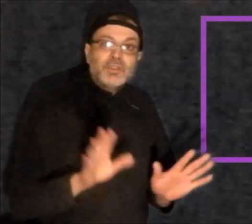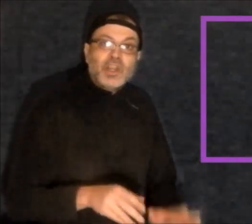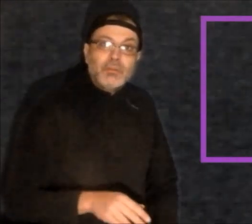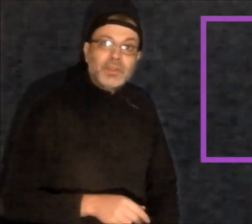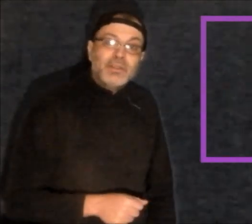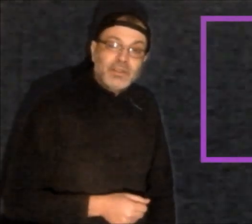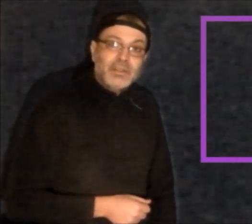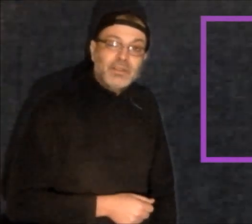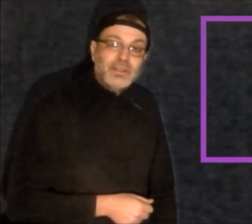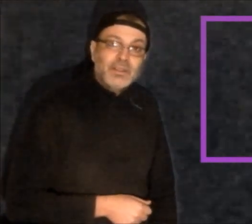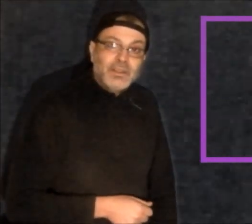كل التقليبات.